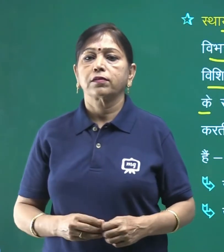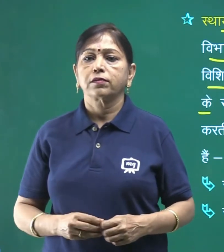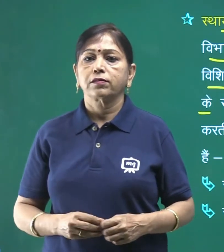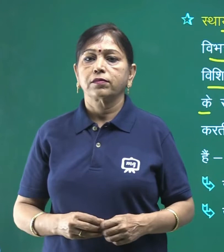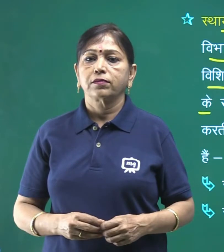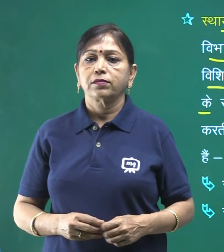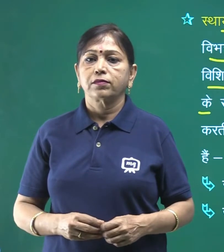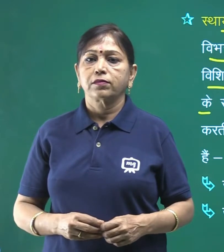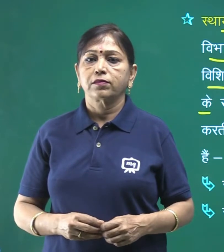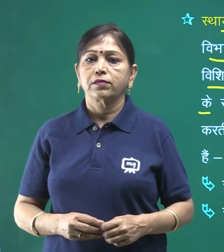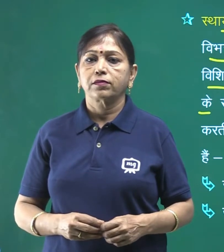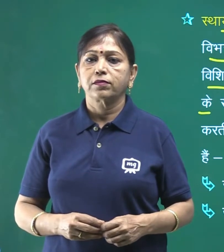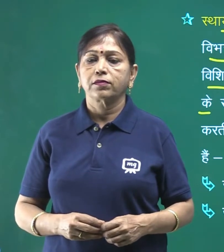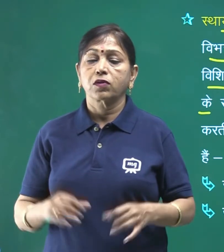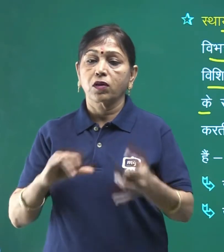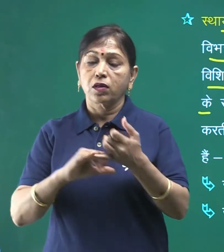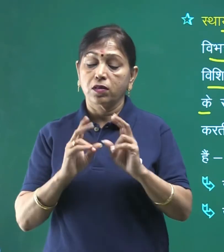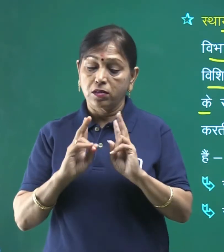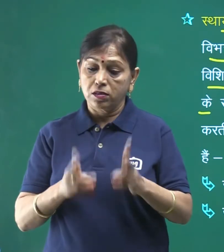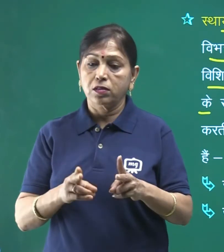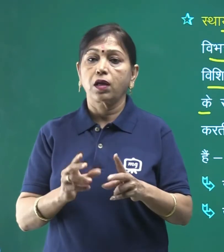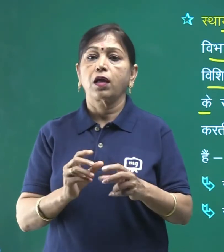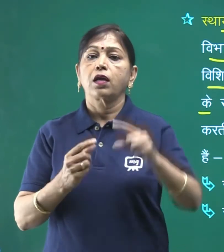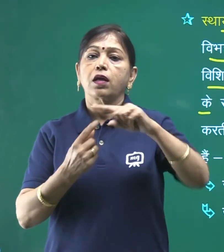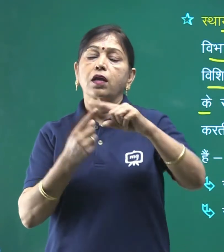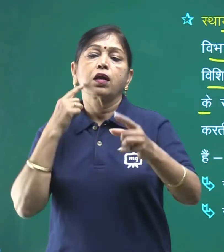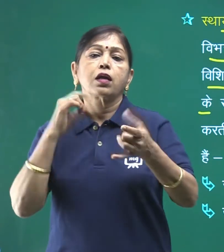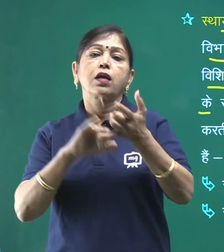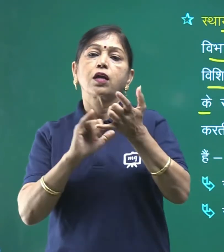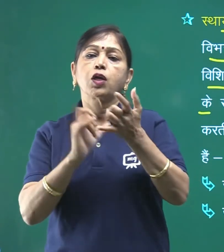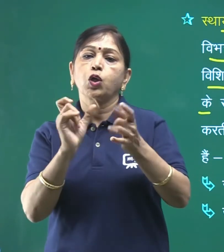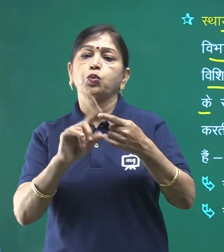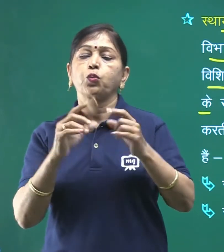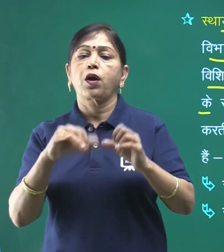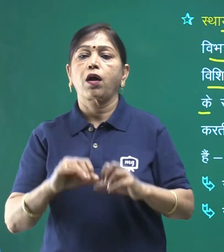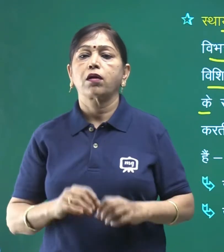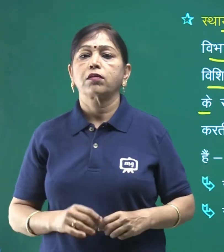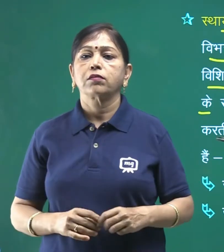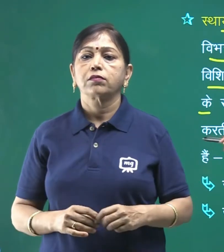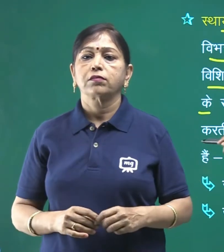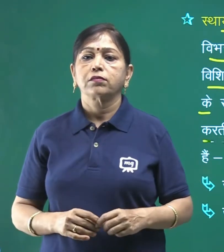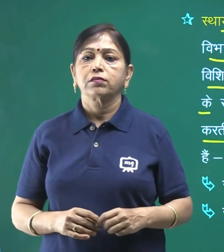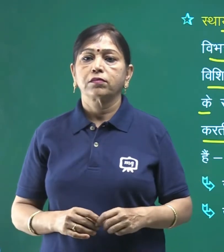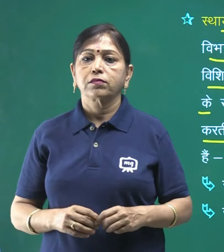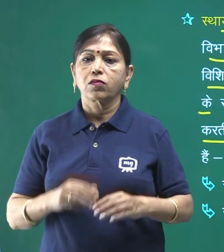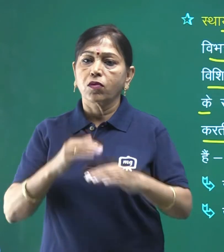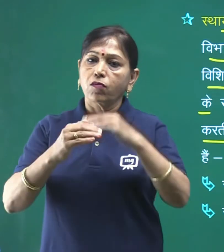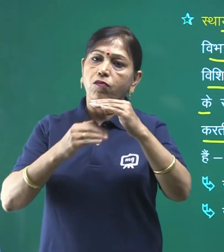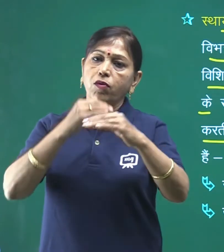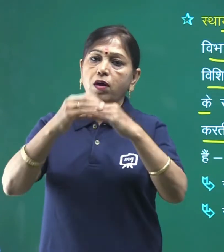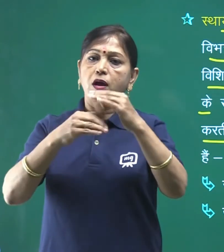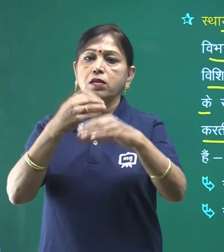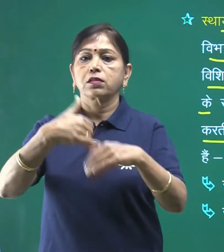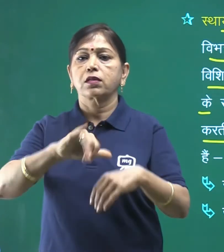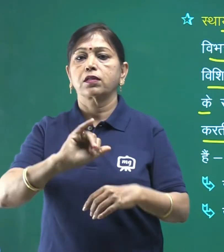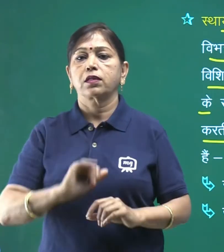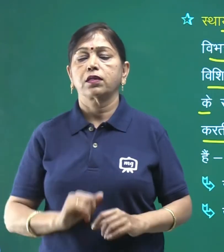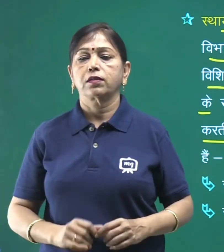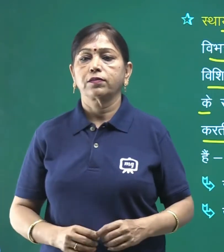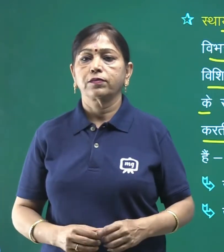स्थायी उत्तक का विकास करती है।